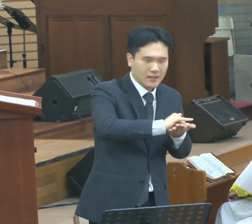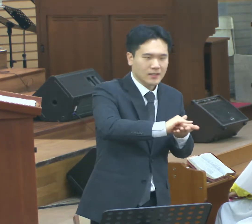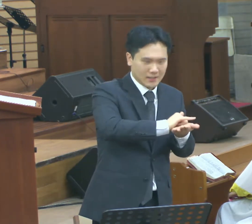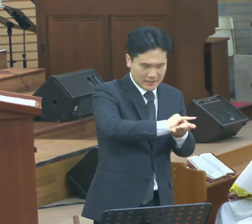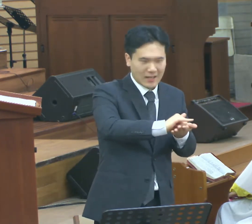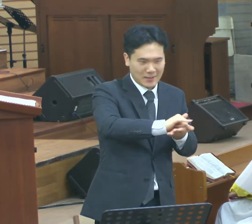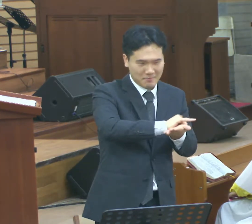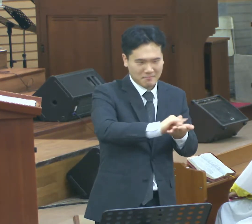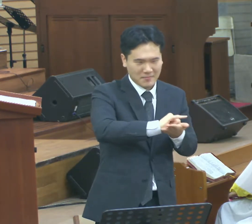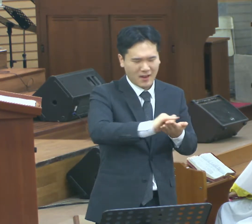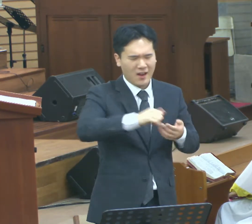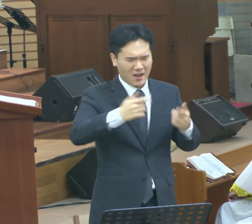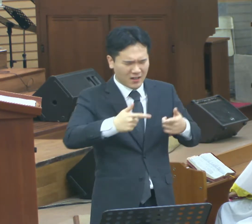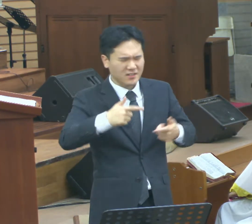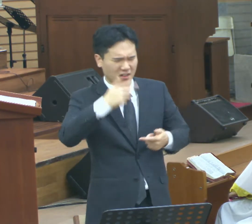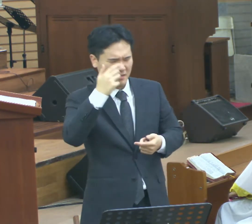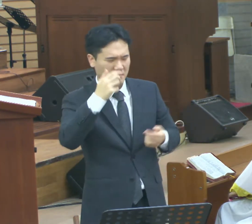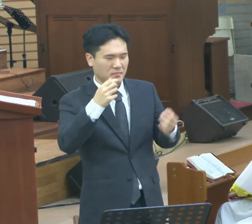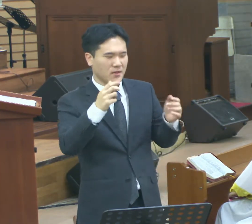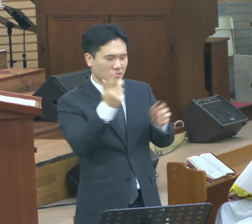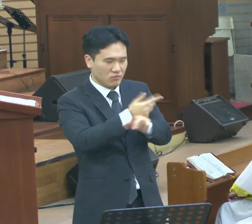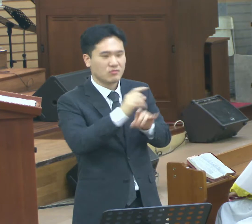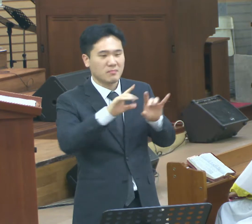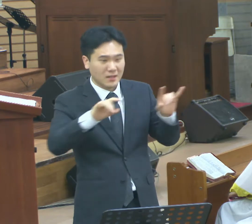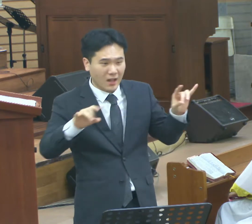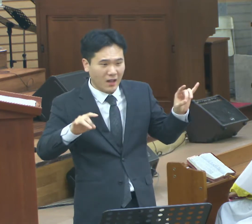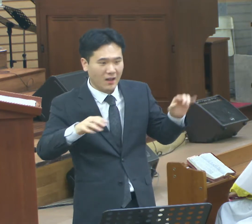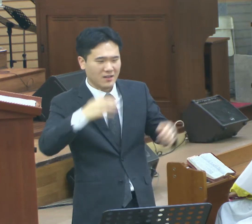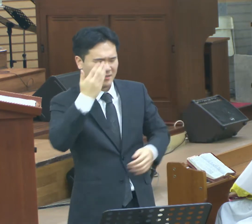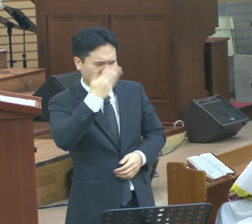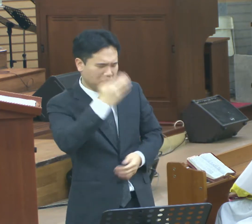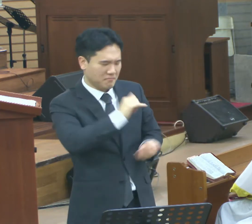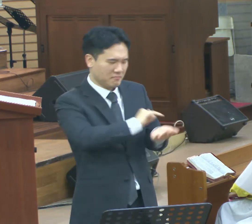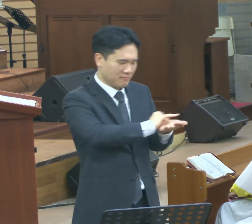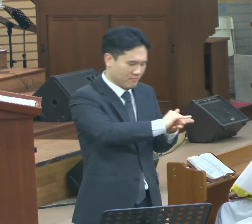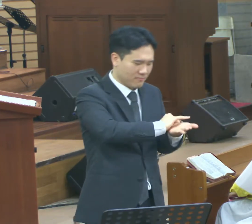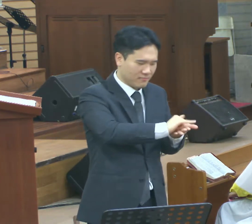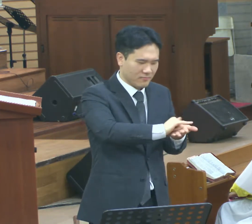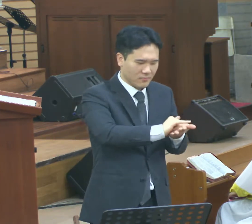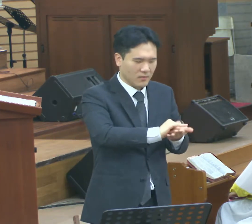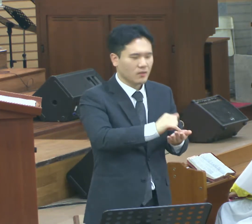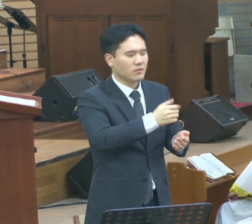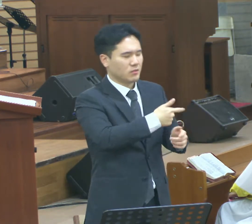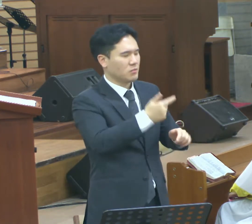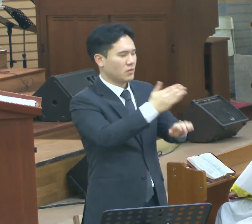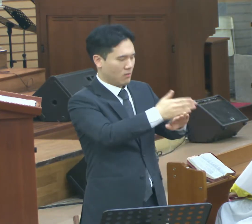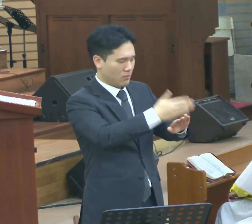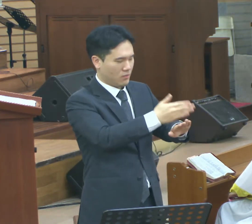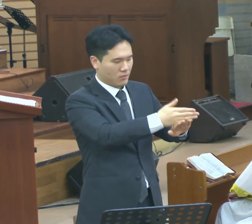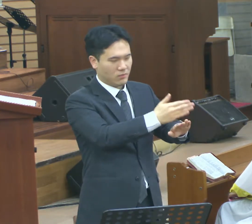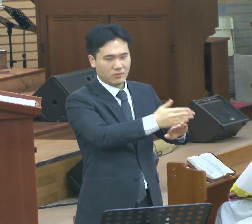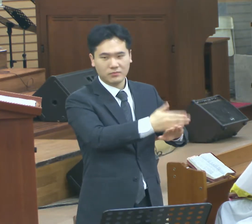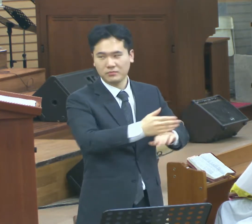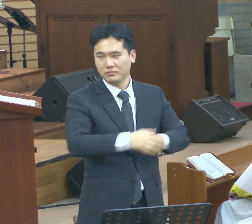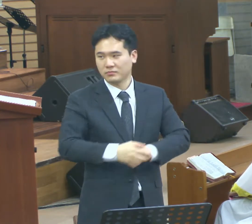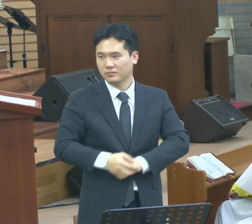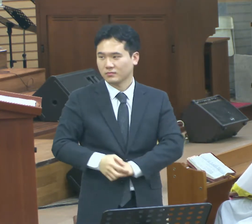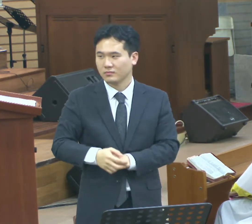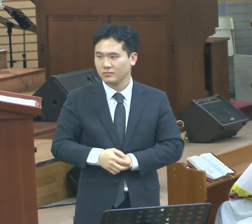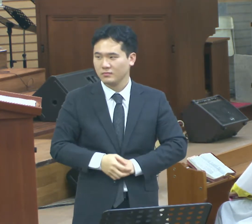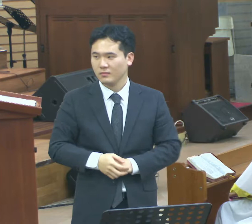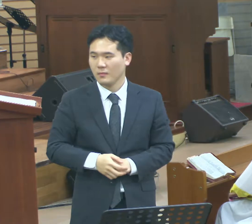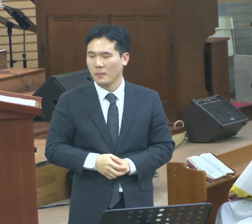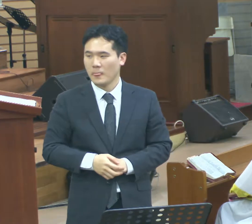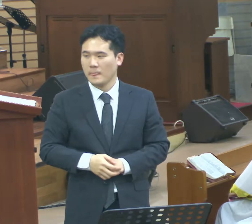예배하고 설교하는데 깔끔한 옷을 입도록. 그래서 제가 주일날 입는 옷은 제일 좋은 옷이에요. 그리고 제일 깨끗한